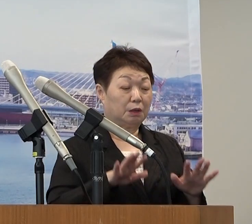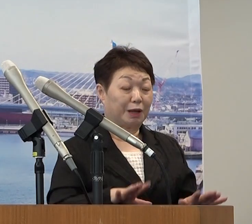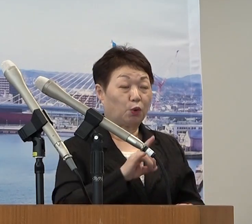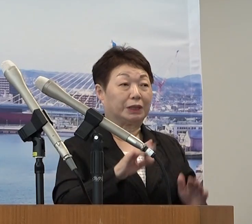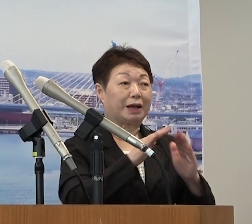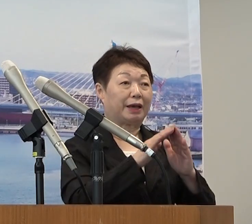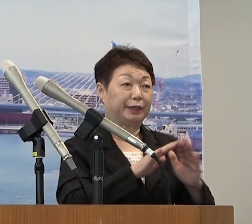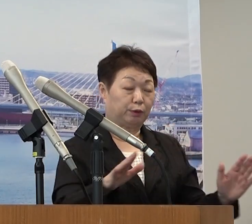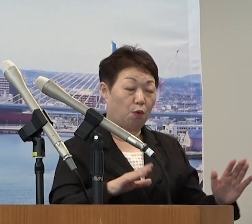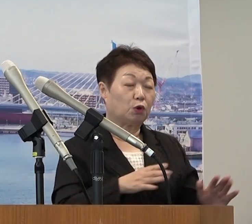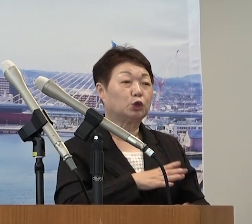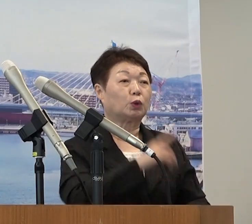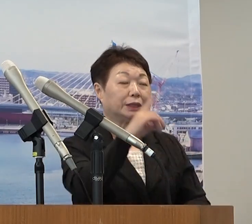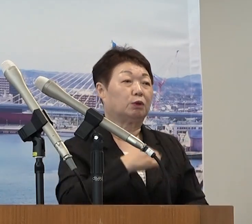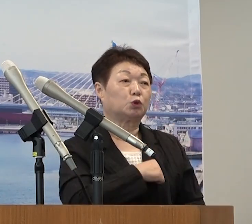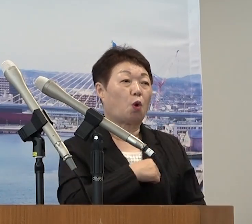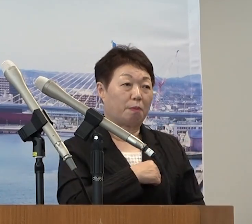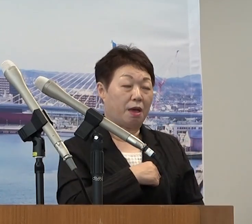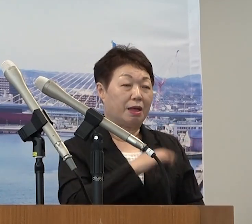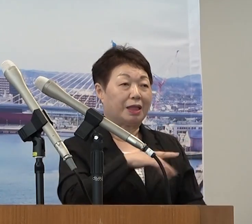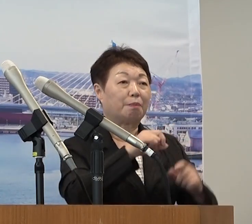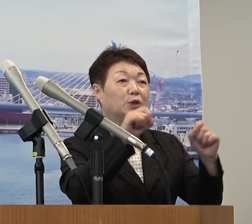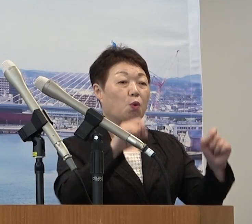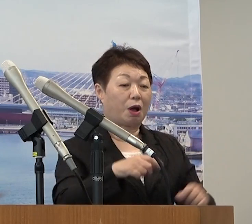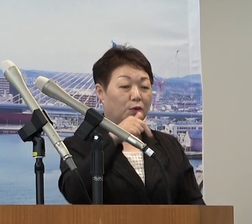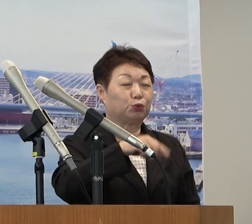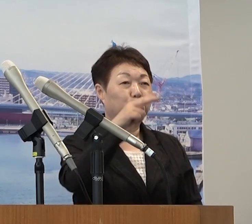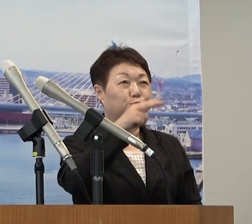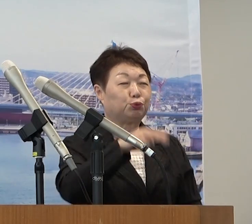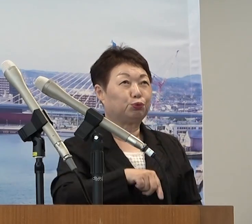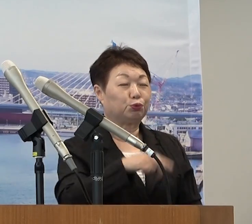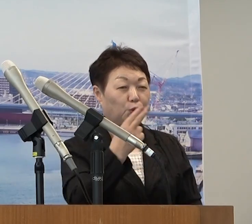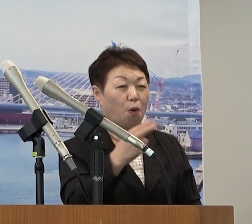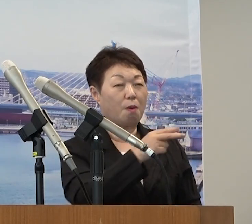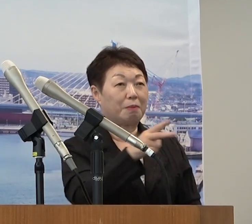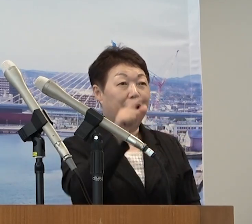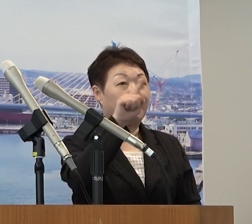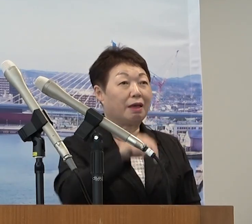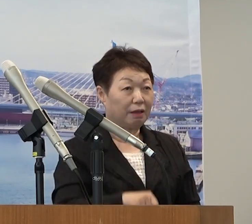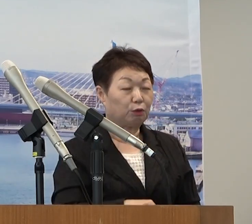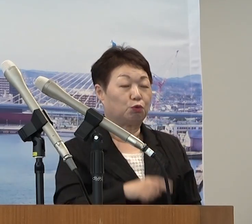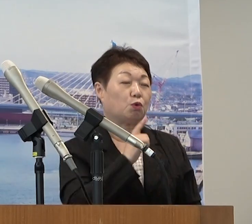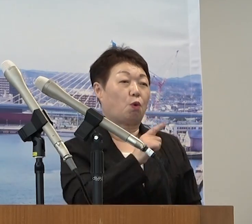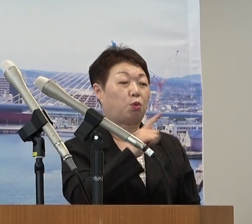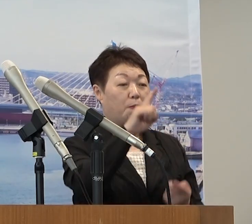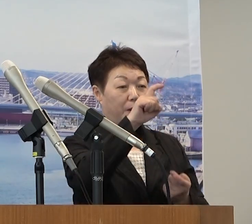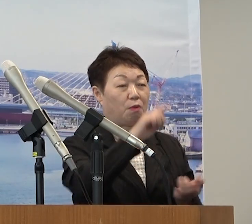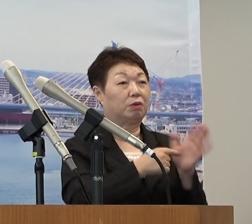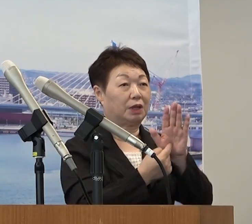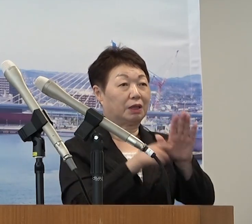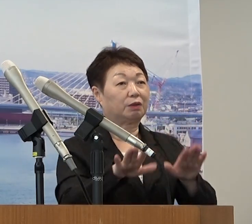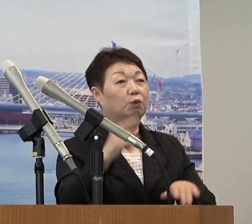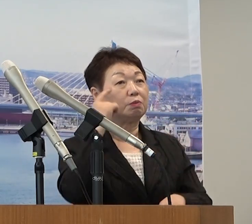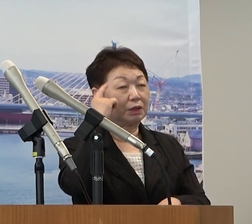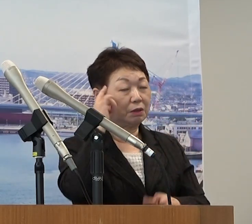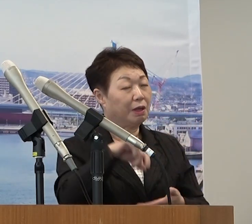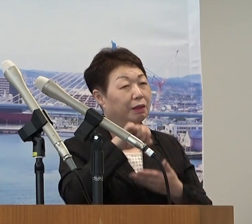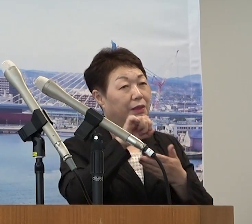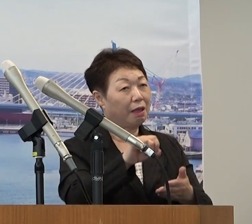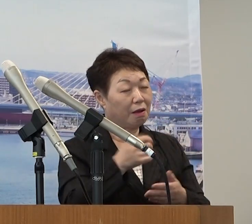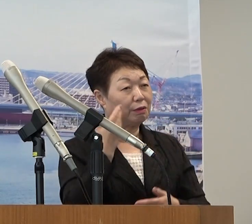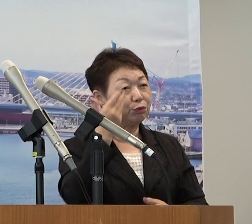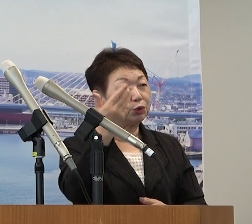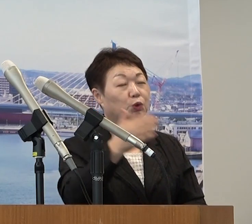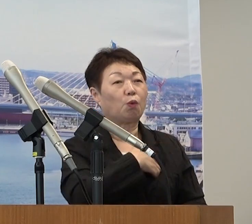の所信表明の中で浪岡フードバレーという単語も出てきたかと思うんですが、まあ、そういったものも提案される